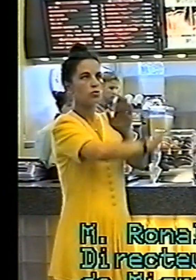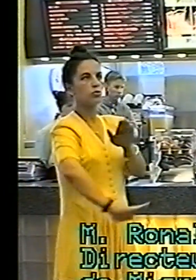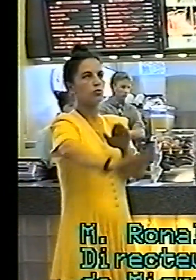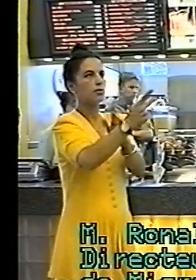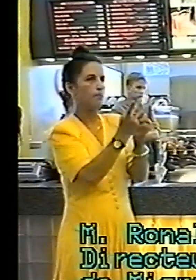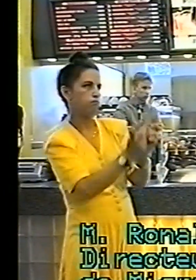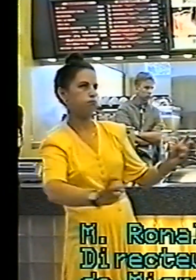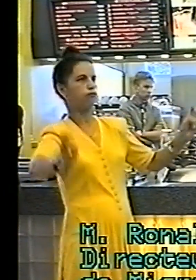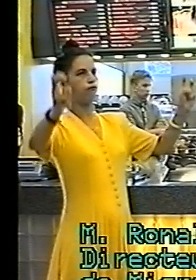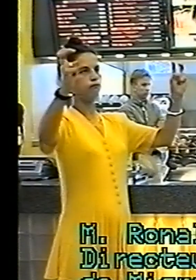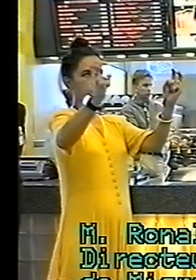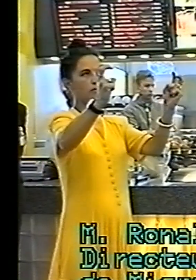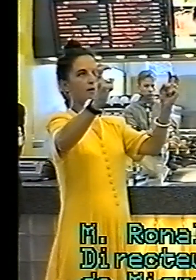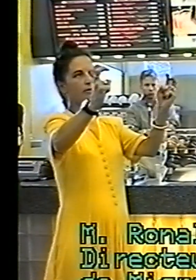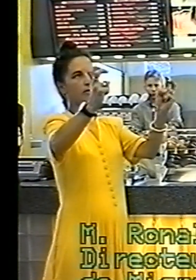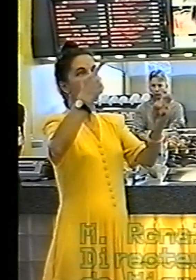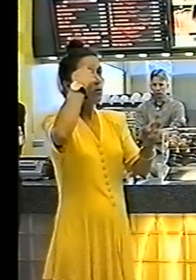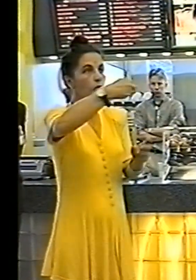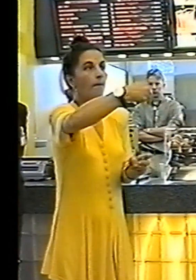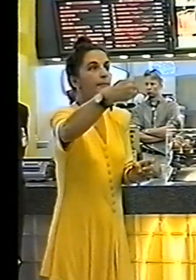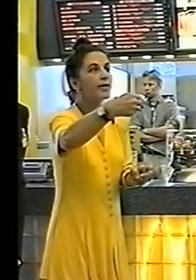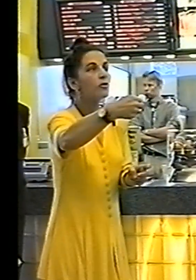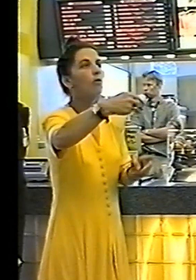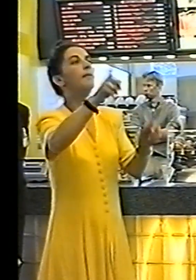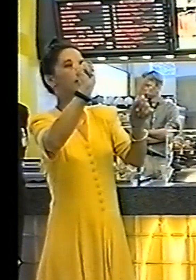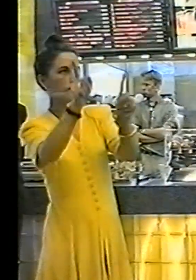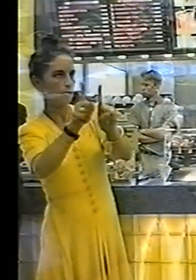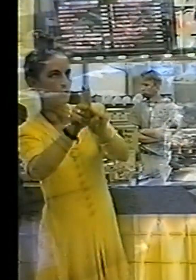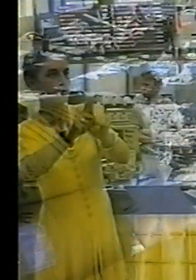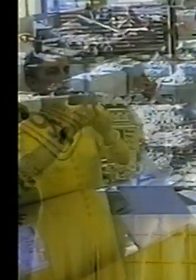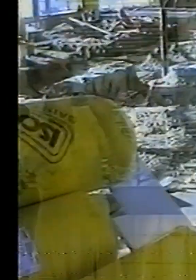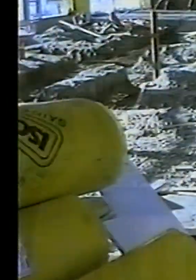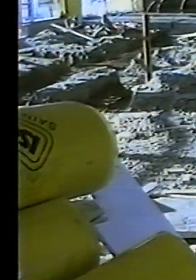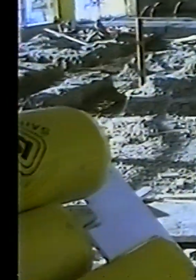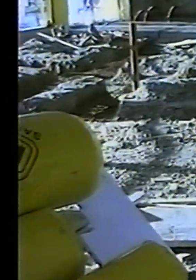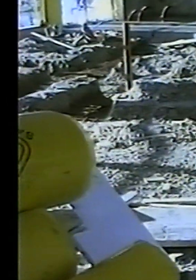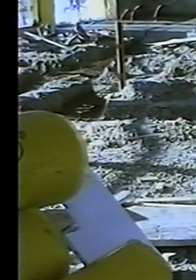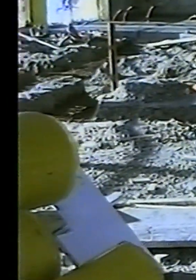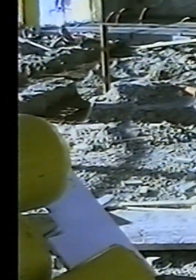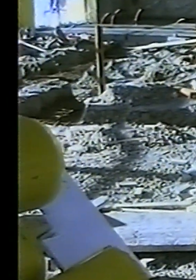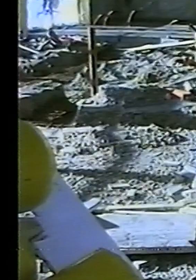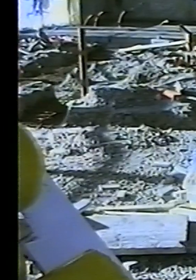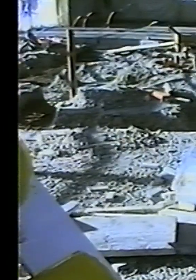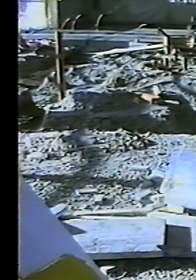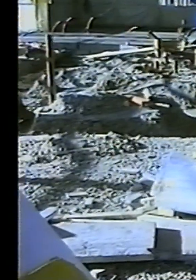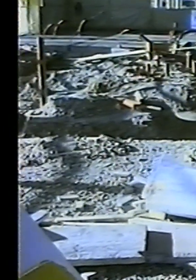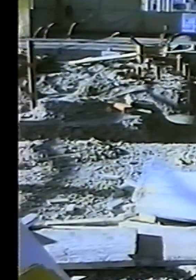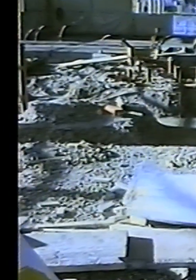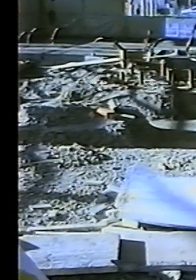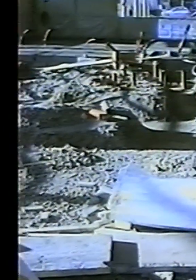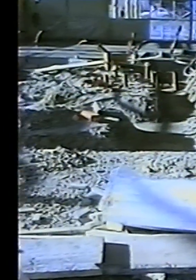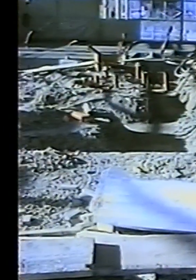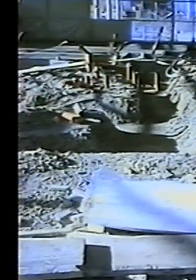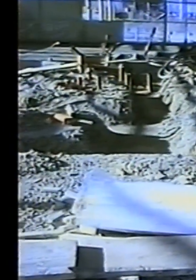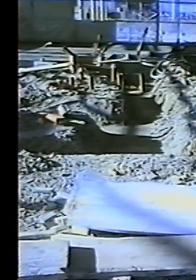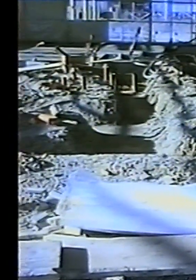pour Migros, mais c'est actuellement la plus grande station-service de l'industrie pétrolière ici en Suisse, marque le début